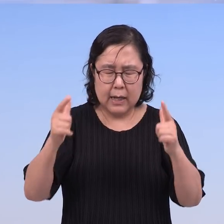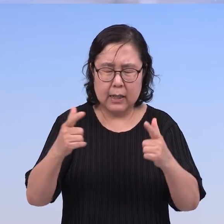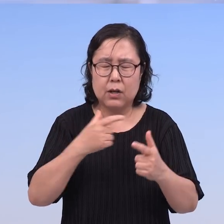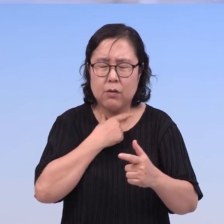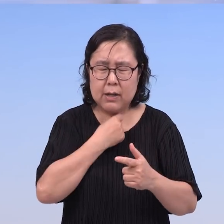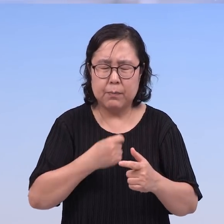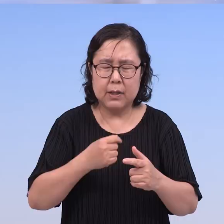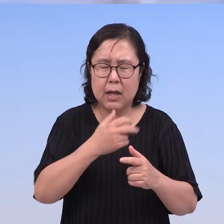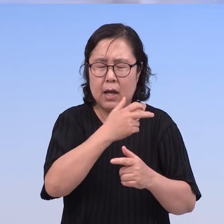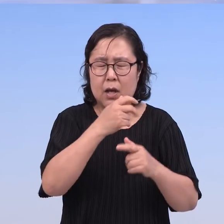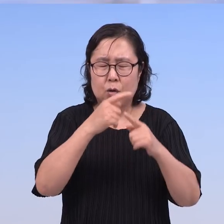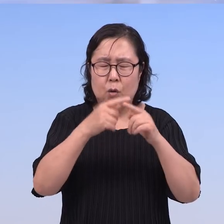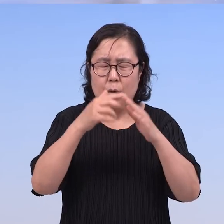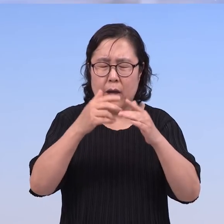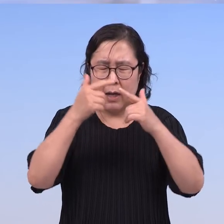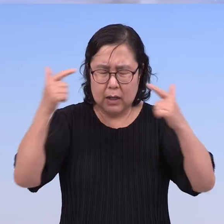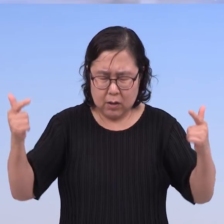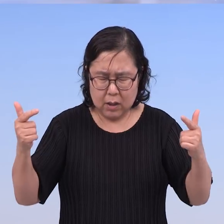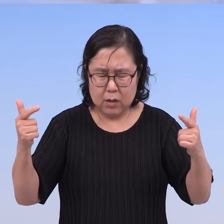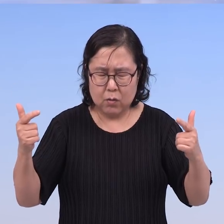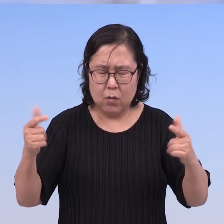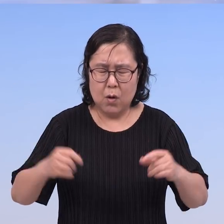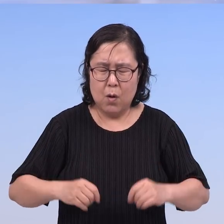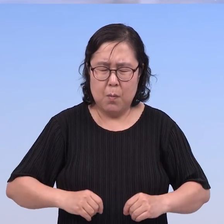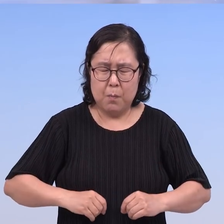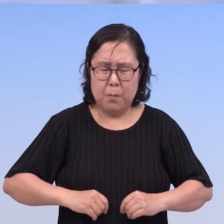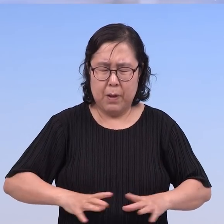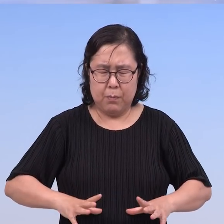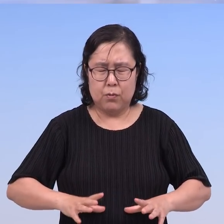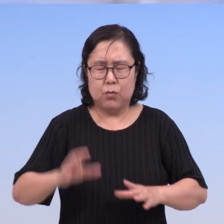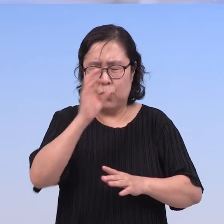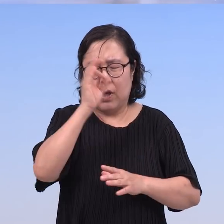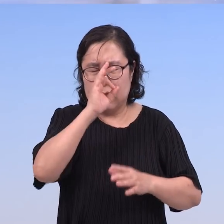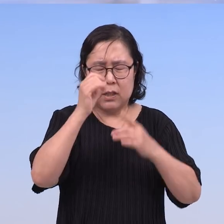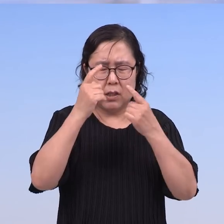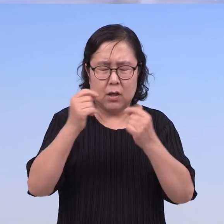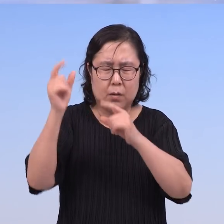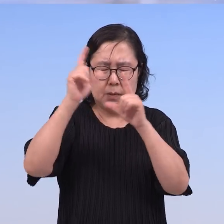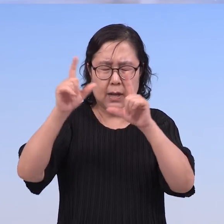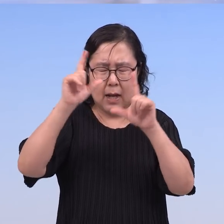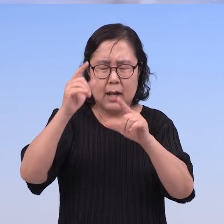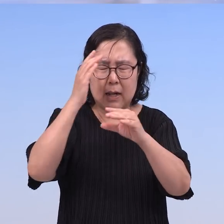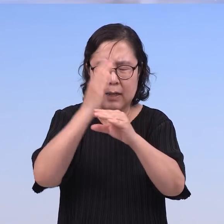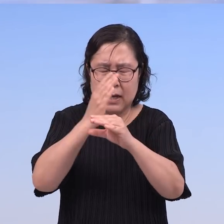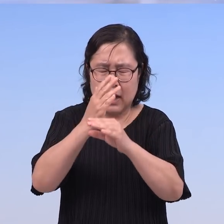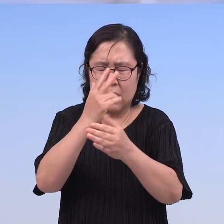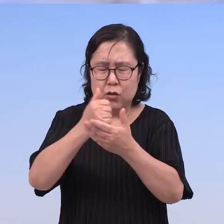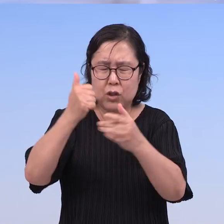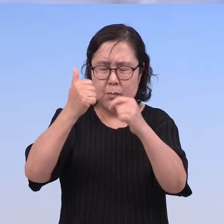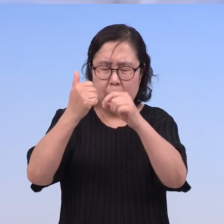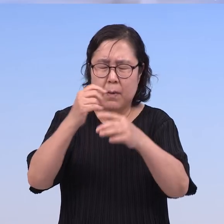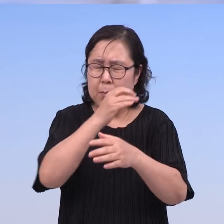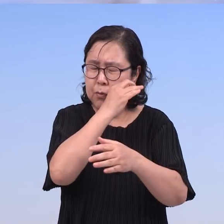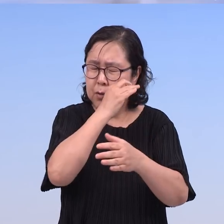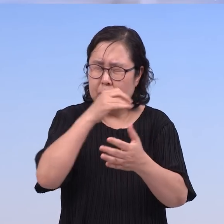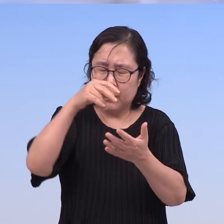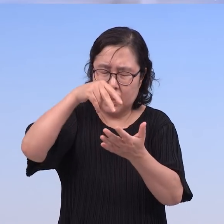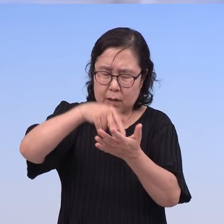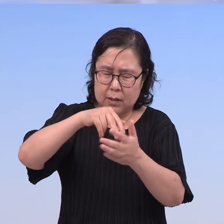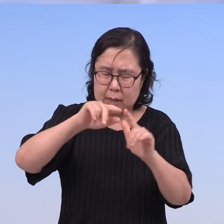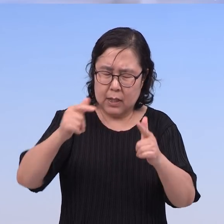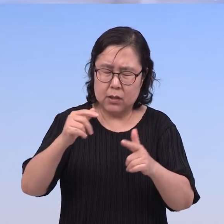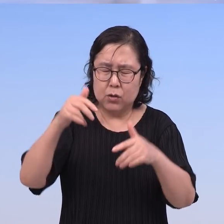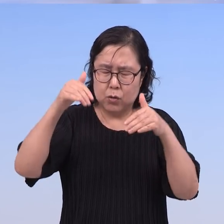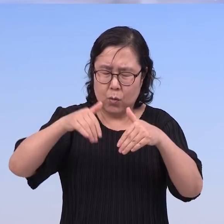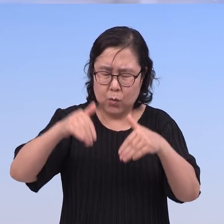가지고 거세당한 돼지처럼, 배부른 돼지처럼 살다가 주님 앞에 부끄럽게 서지 않는 종과